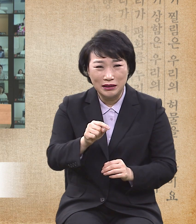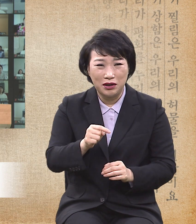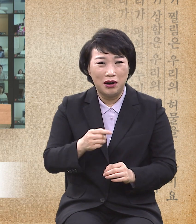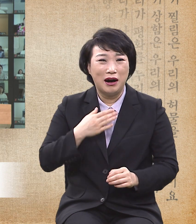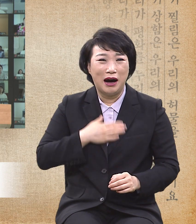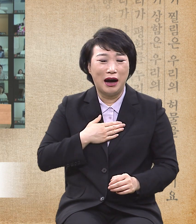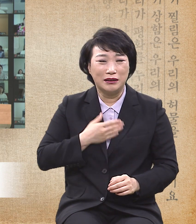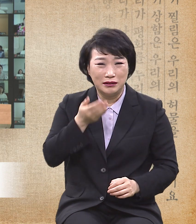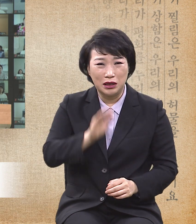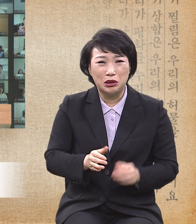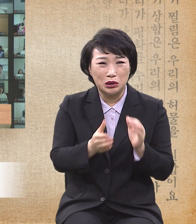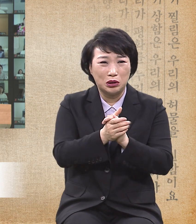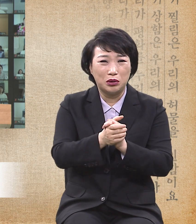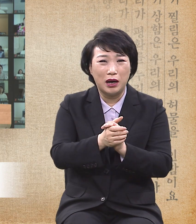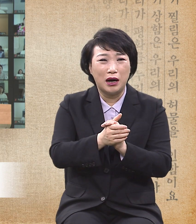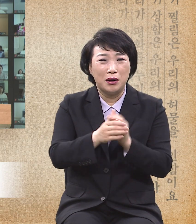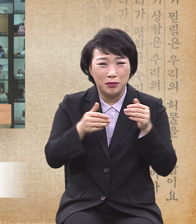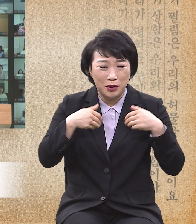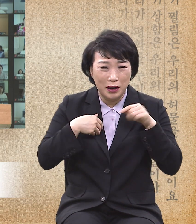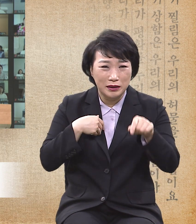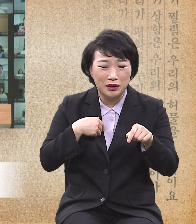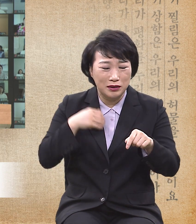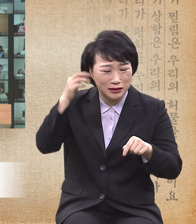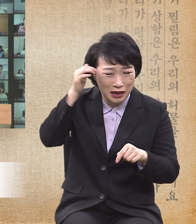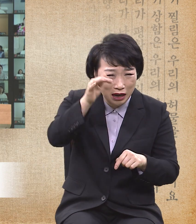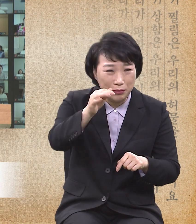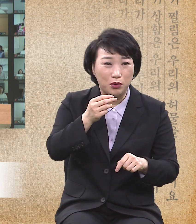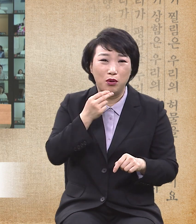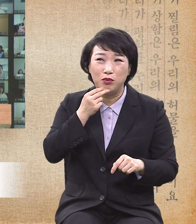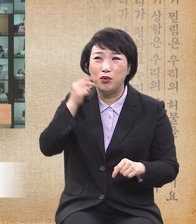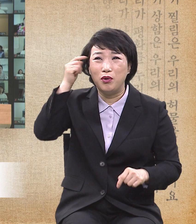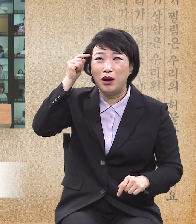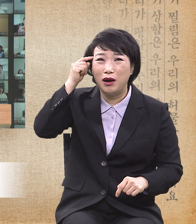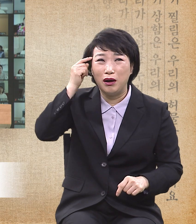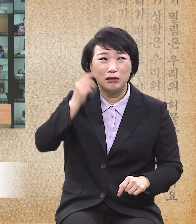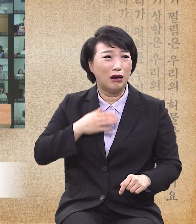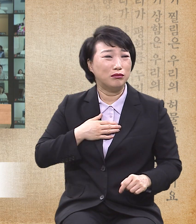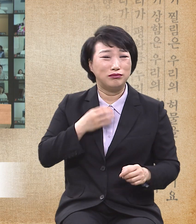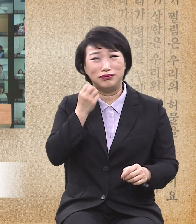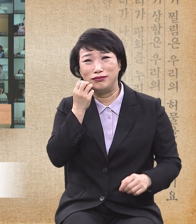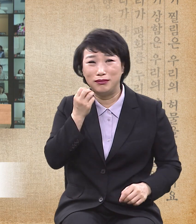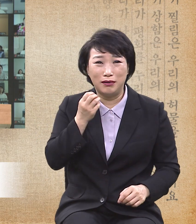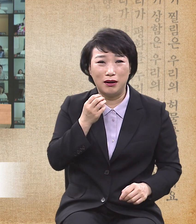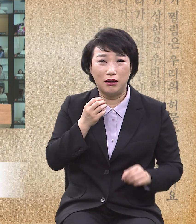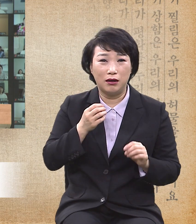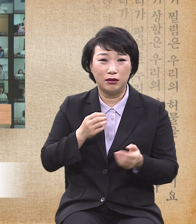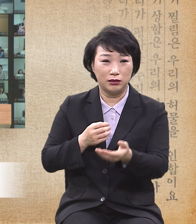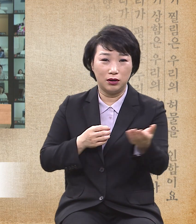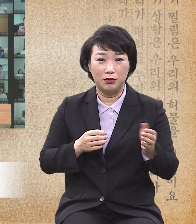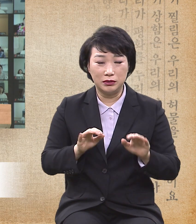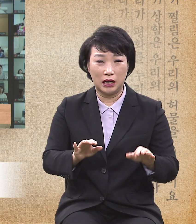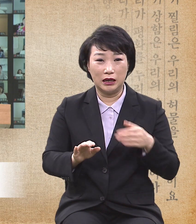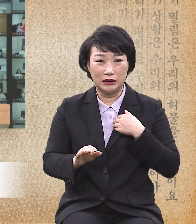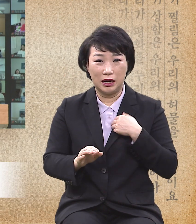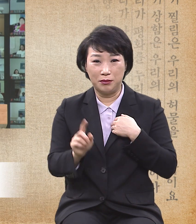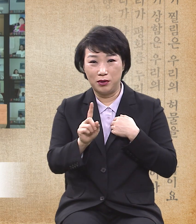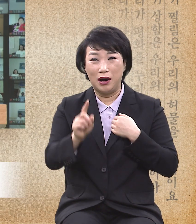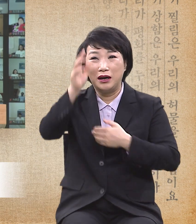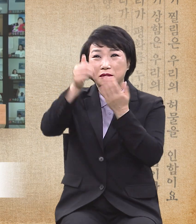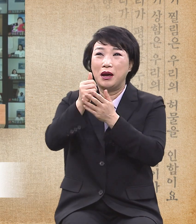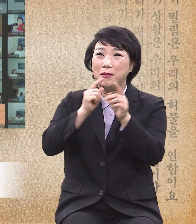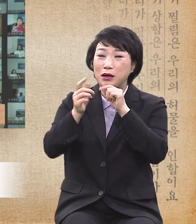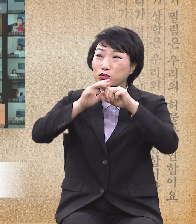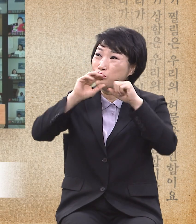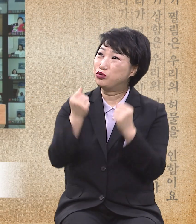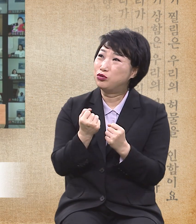사실을 아는데도 기도해야 된다는 열망과 사모함으로 기도를 안 하고 있나? 왜 나에게는 하나님